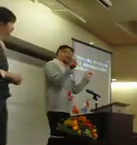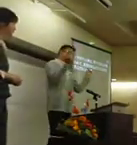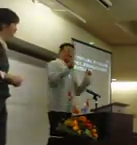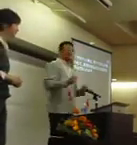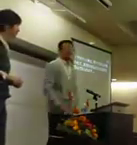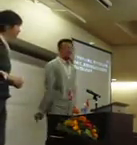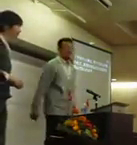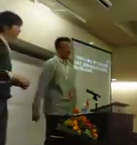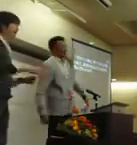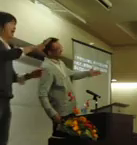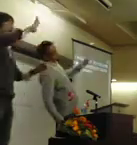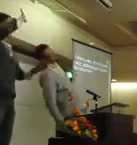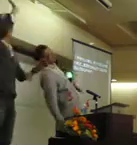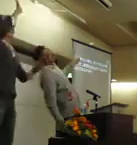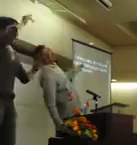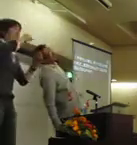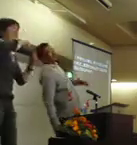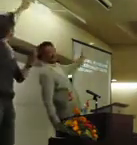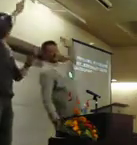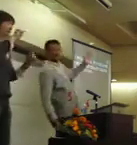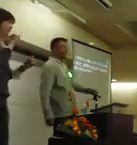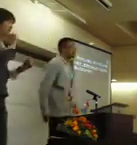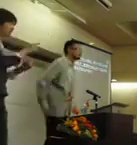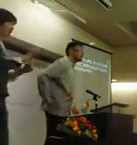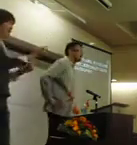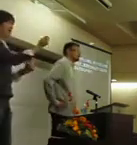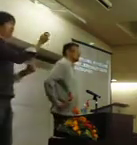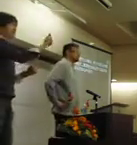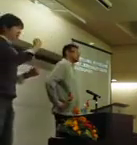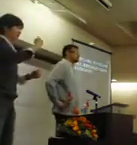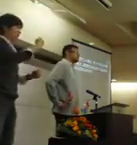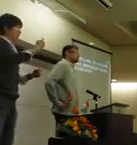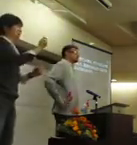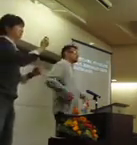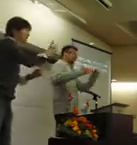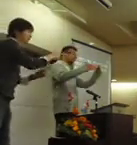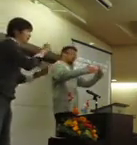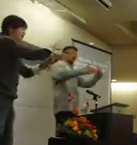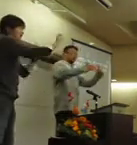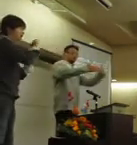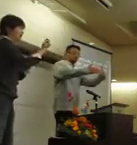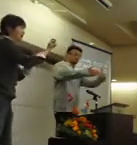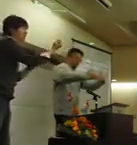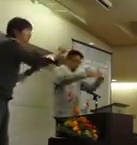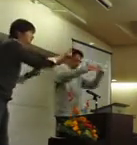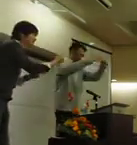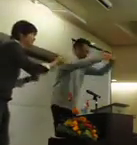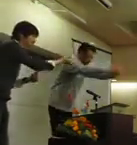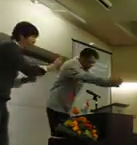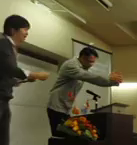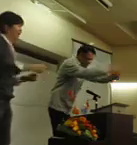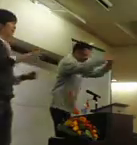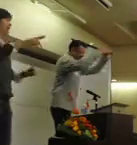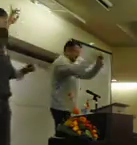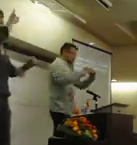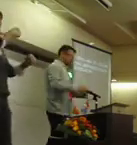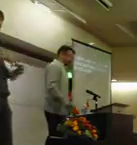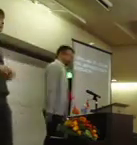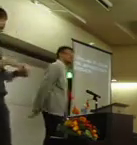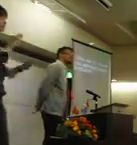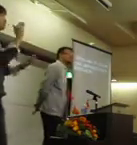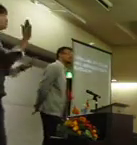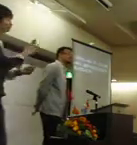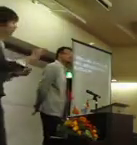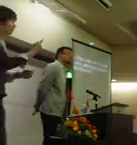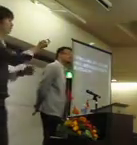ったら、小さい肩を入れて、で終わり。そうすると前進できるん